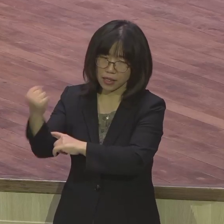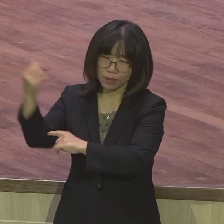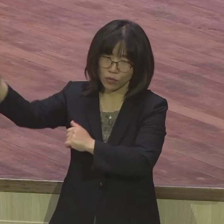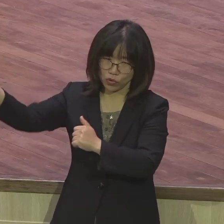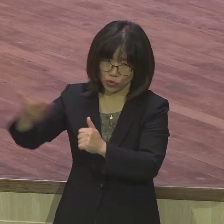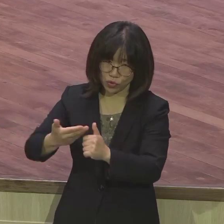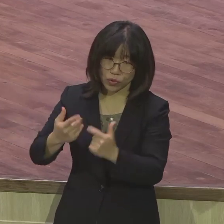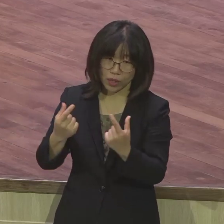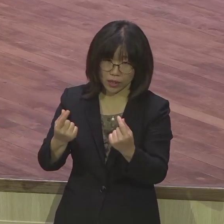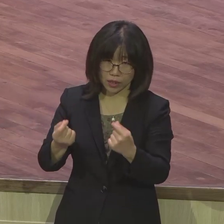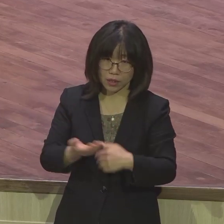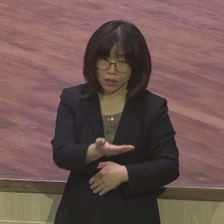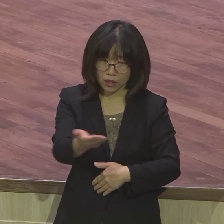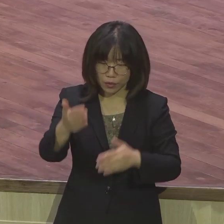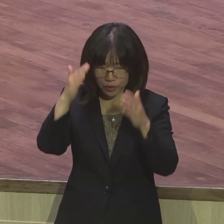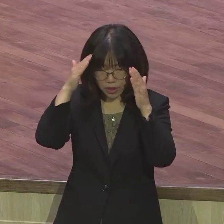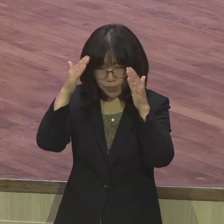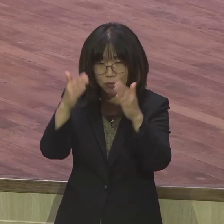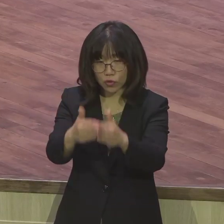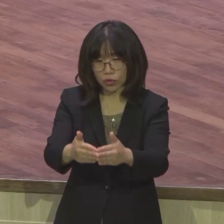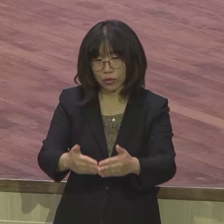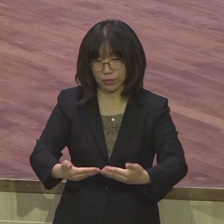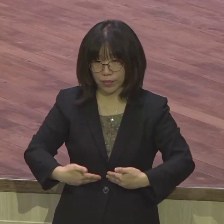성령이 임하면 권능이 임한다고 말씀하셨잖아요.